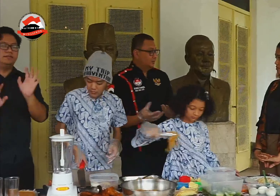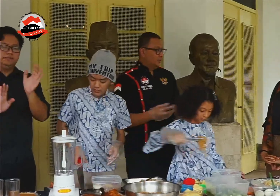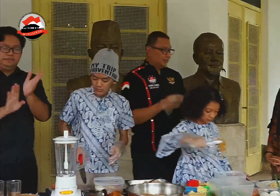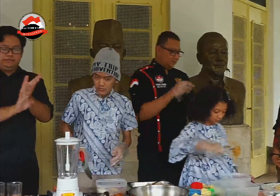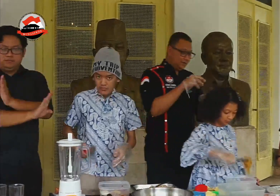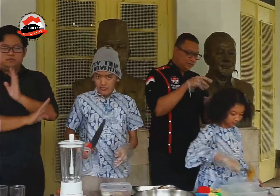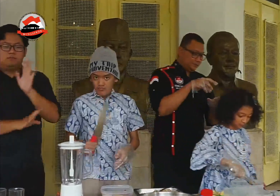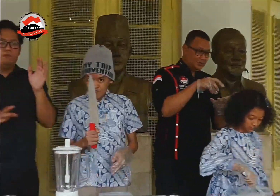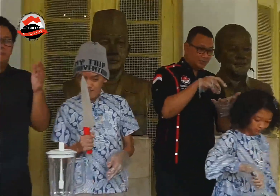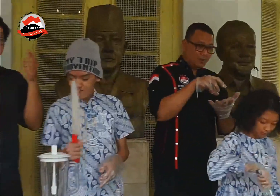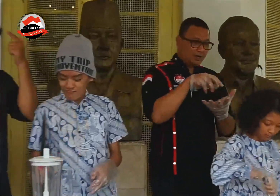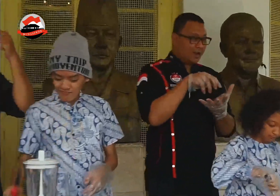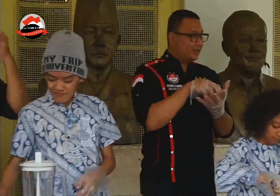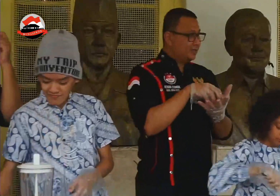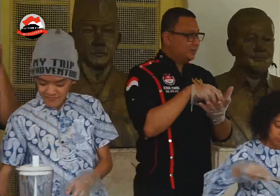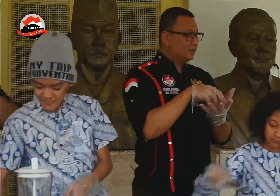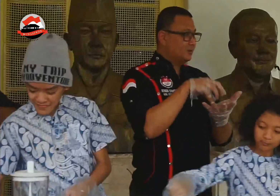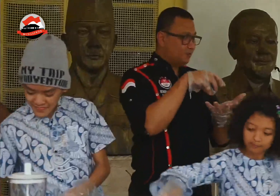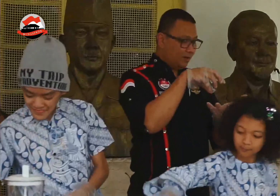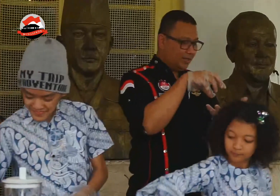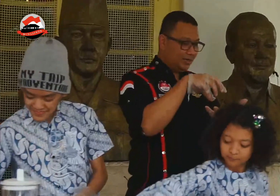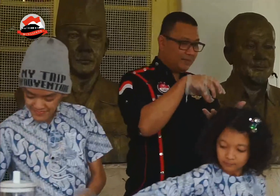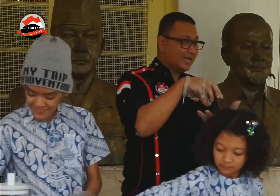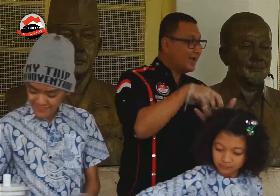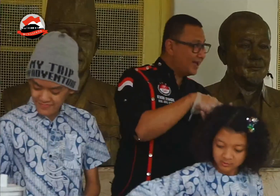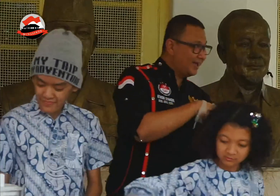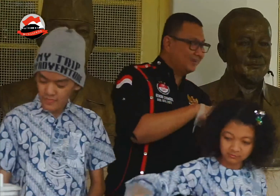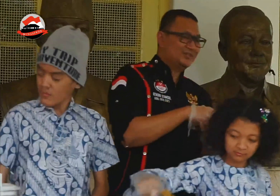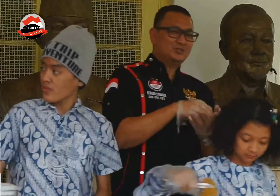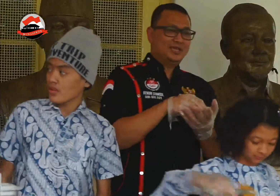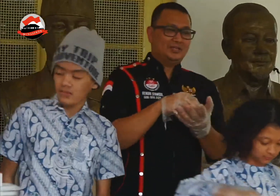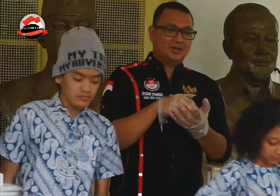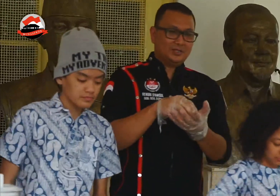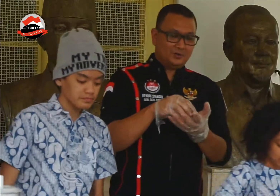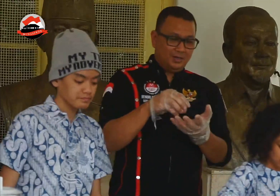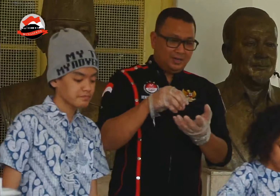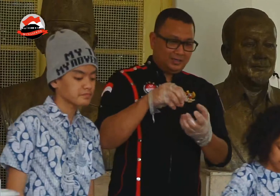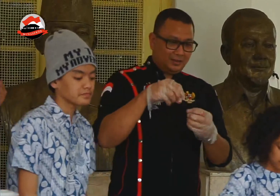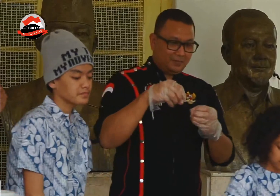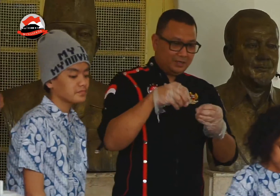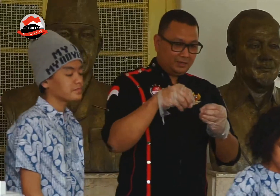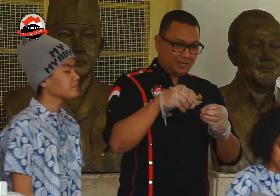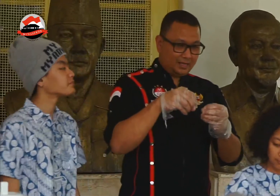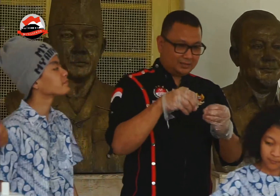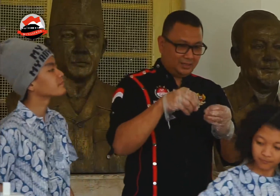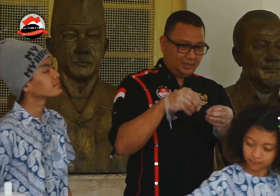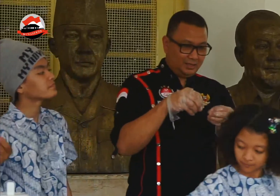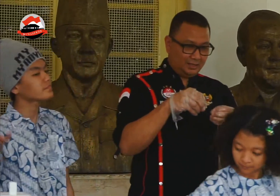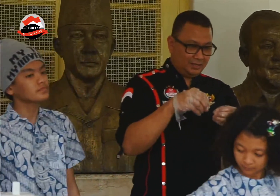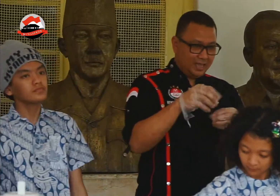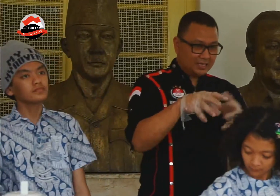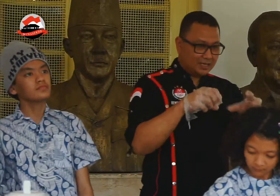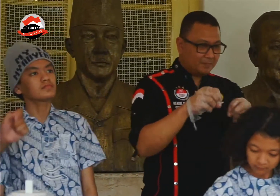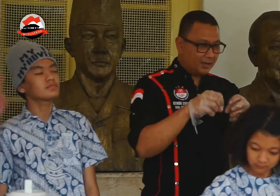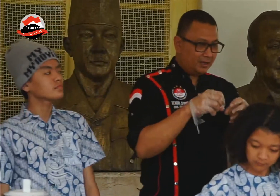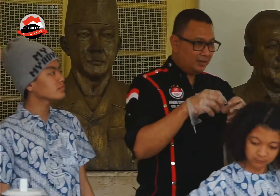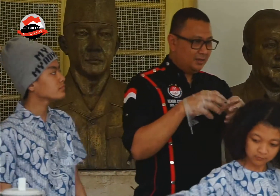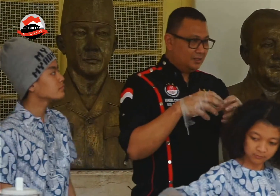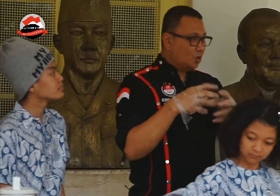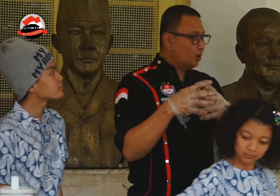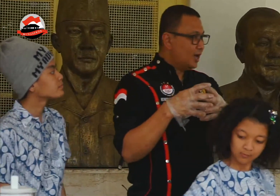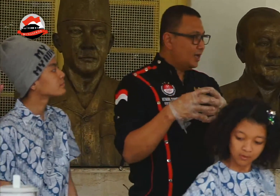dulu. Kita belajar misalnya mewarnai di masakan, terus udah gitu atau kita bikin kreasi hiasan